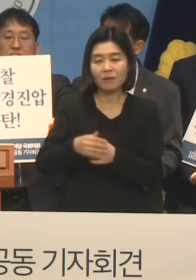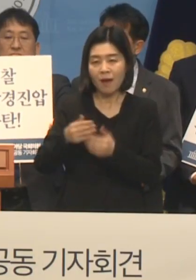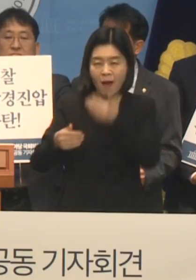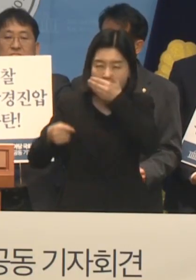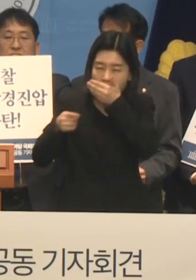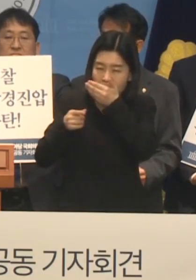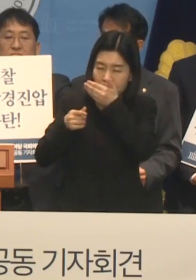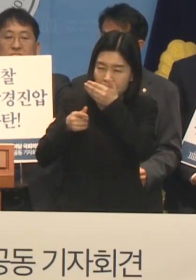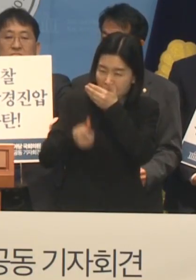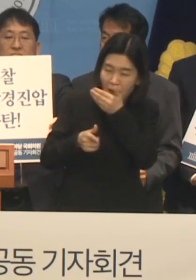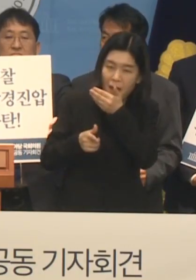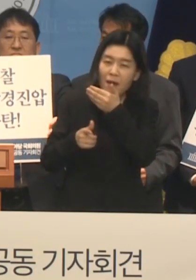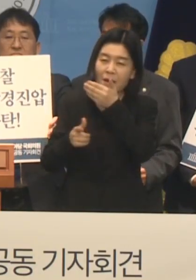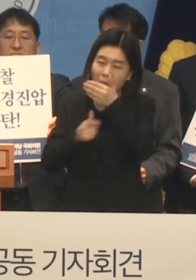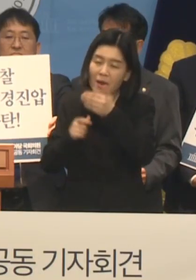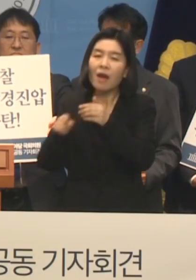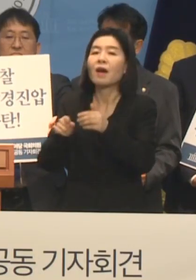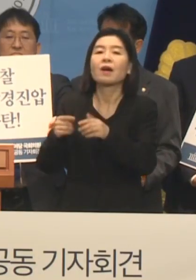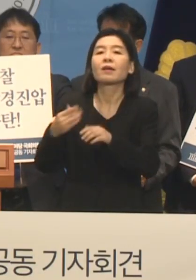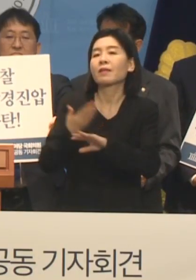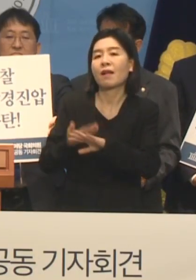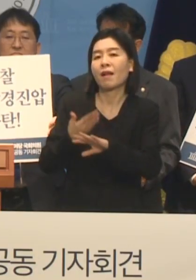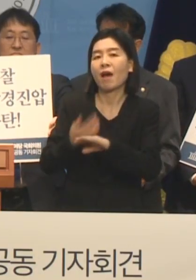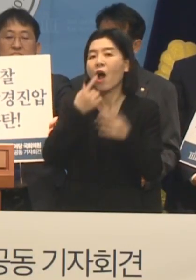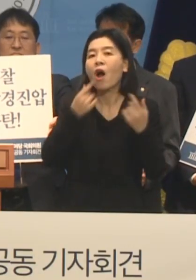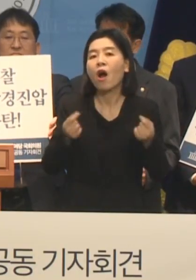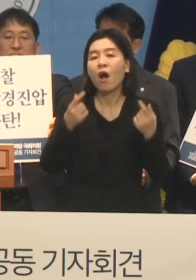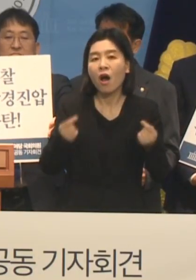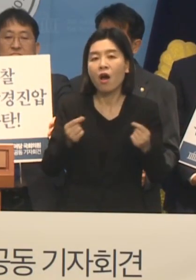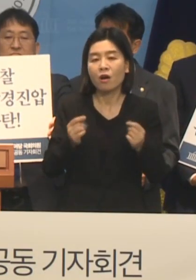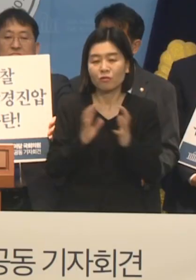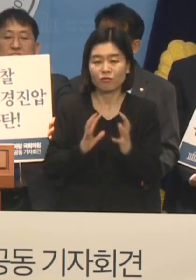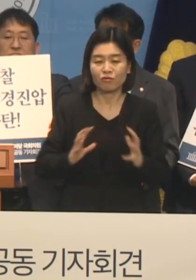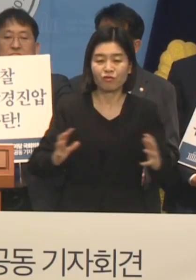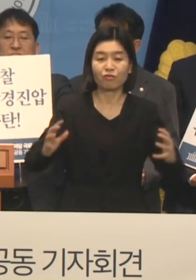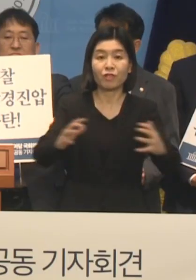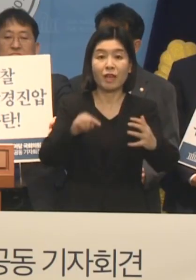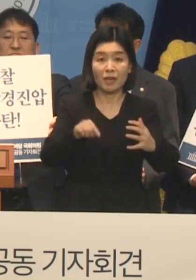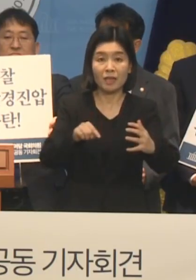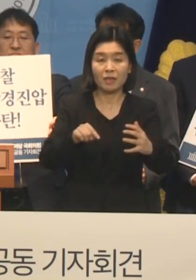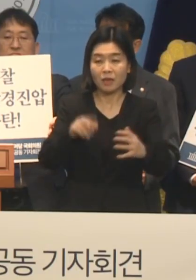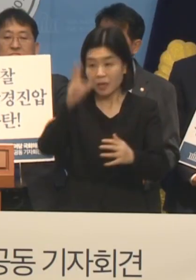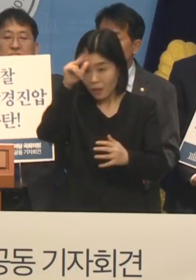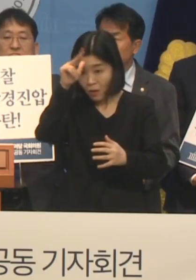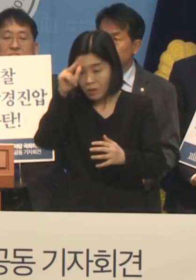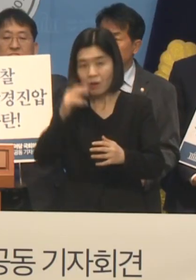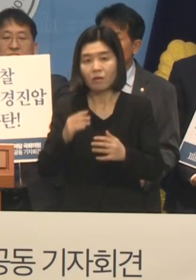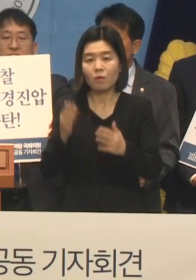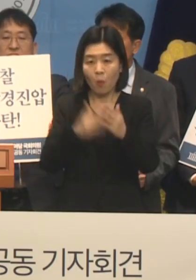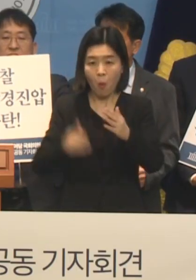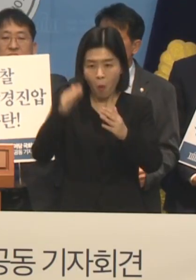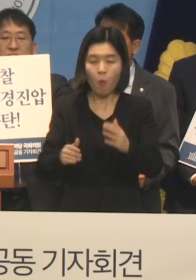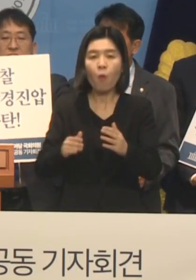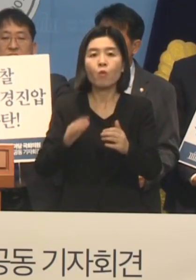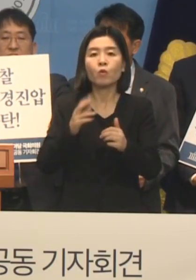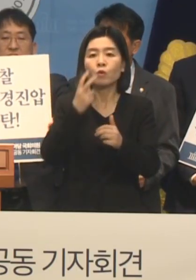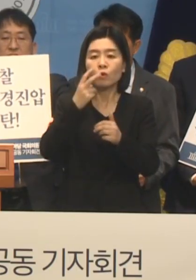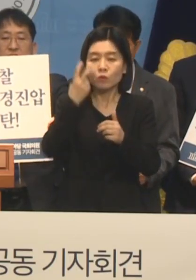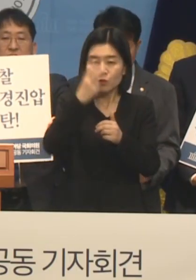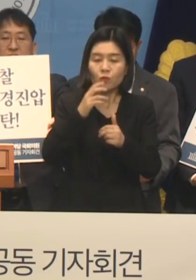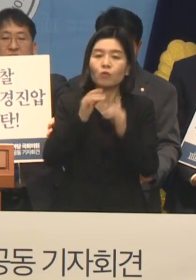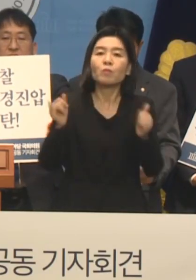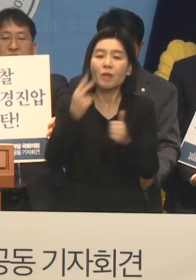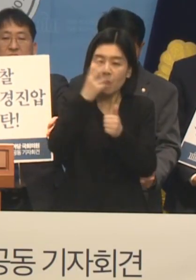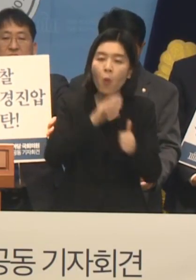생각합니다. 울타리도 마찬가지입니다. 공권력 국민의 울타리가 되어야지 국민을 가두는